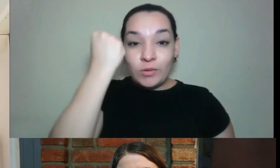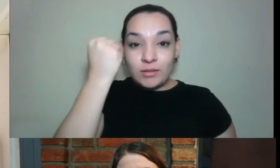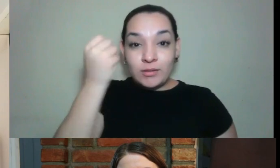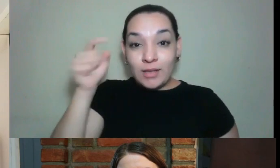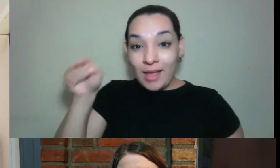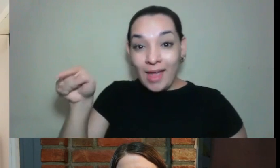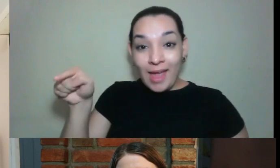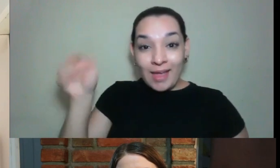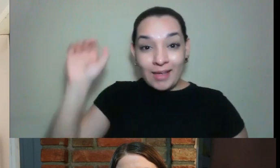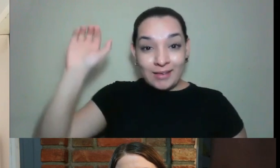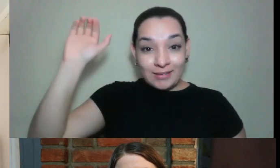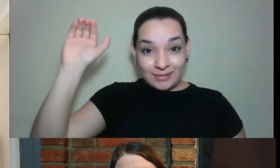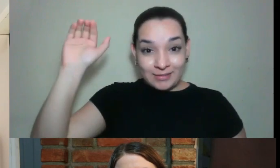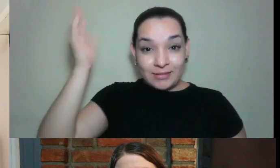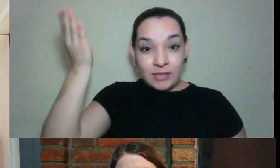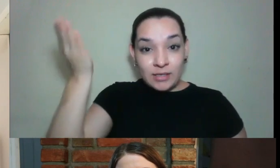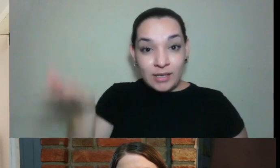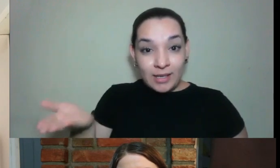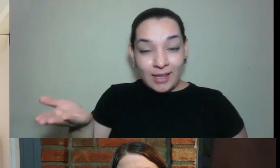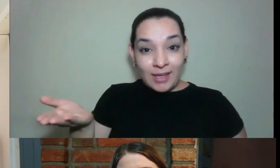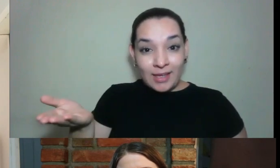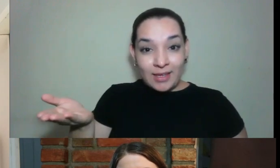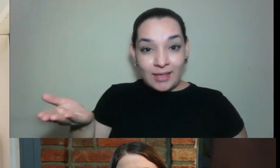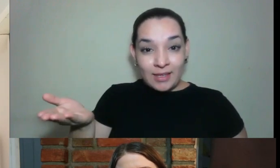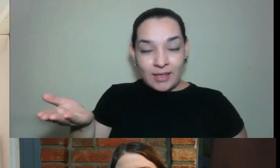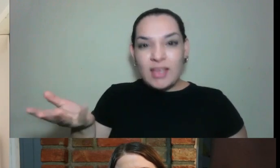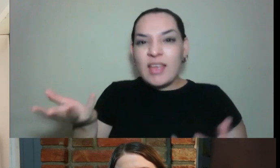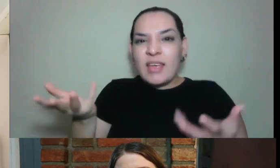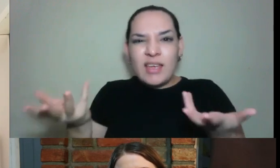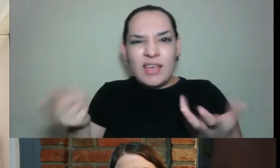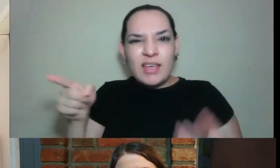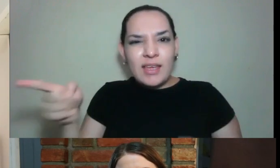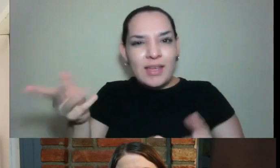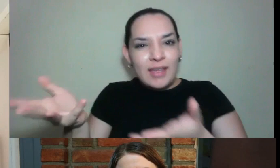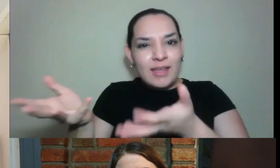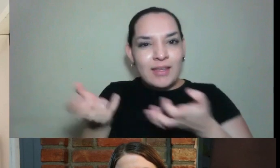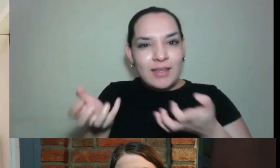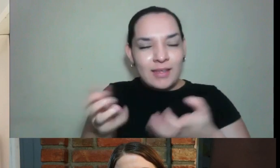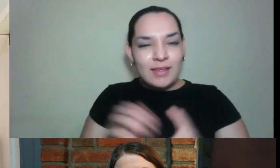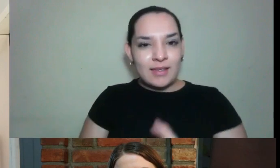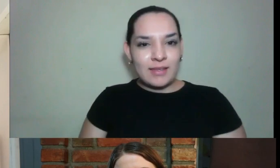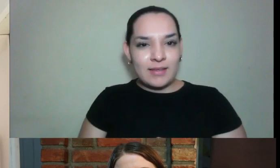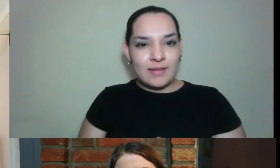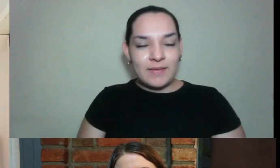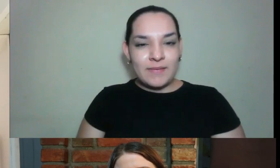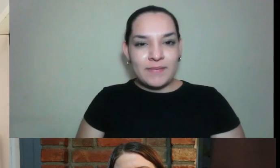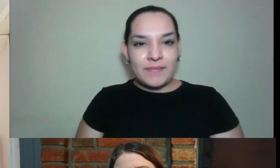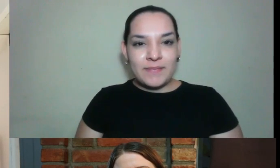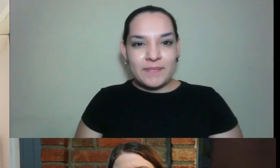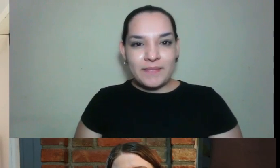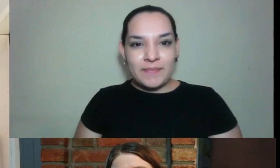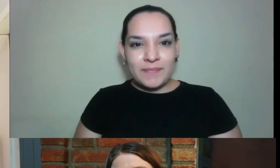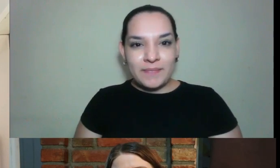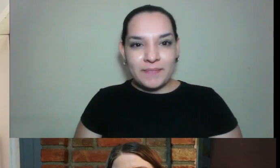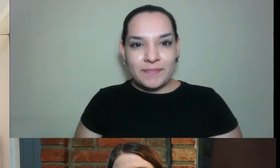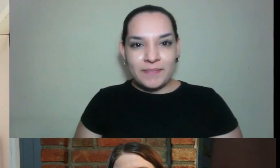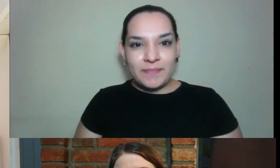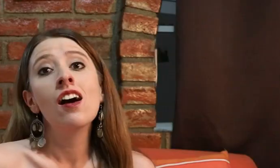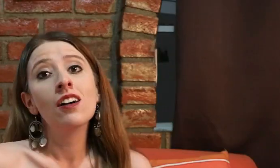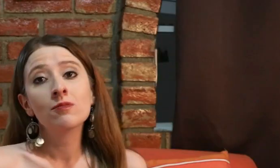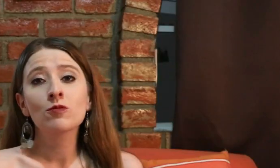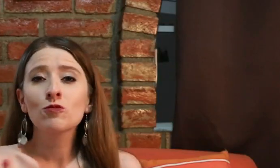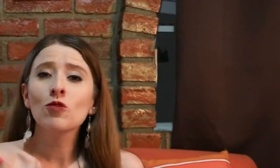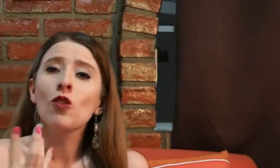lo que importa es este niño o esta niña y qué va a pasar con este niño y esta